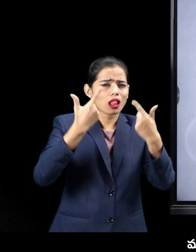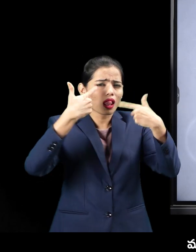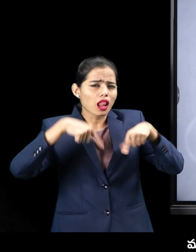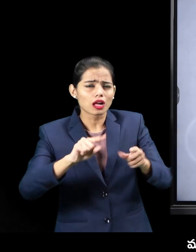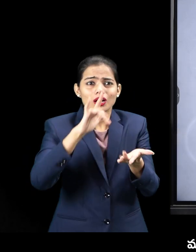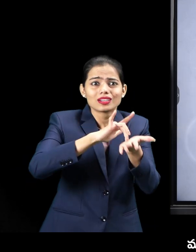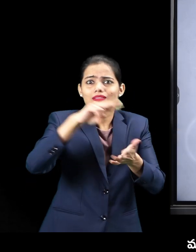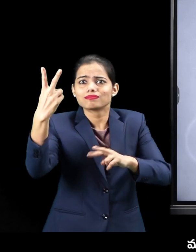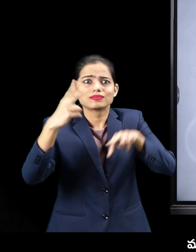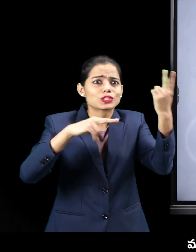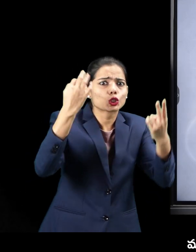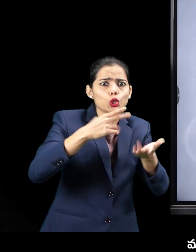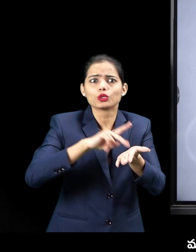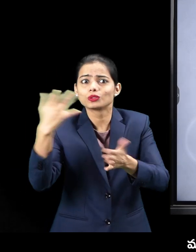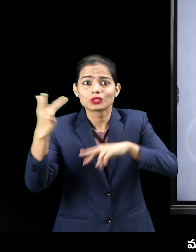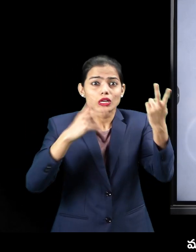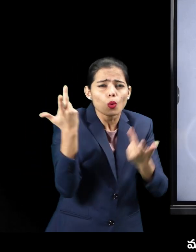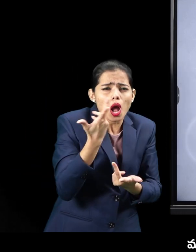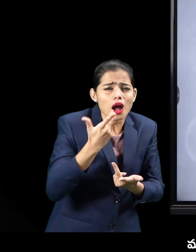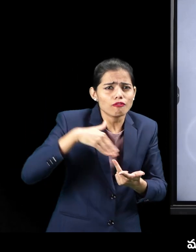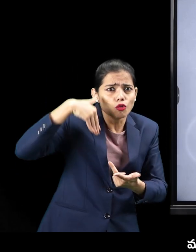ముందుగా సంభావ్యత అంటే ఏంటో అన్వేషిద్దాం.